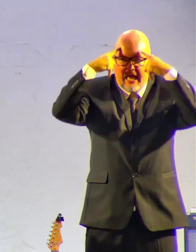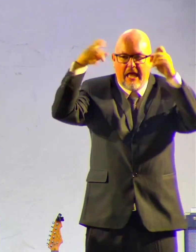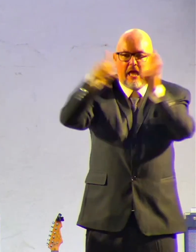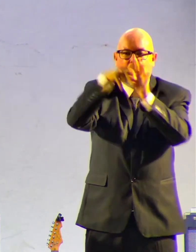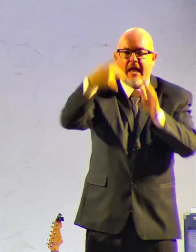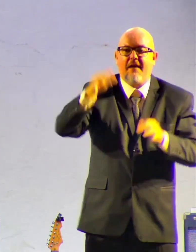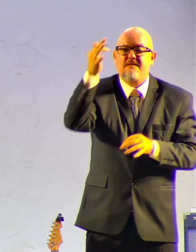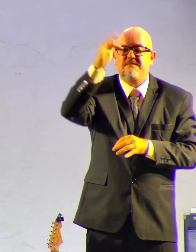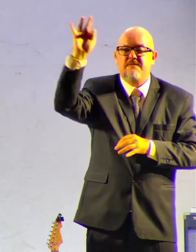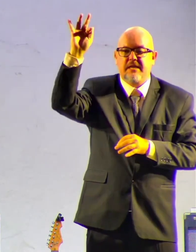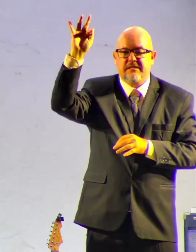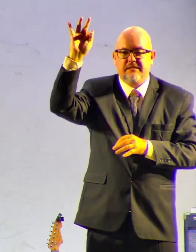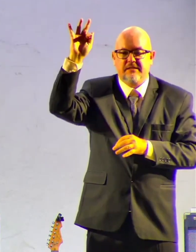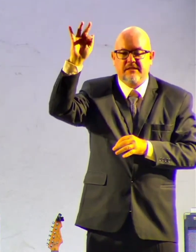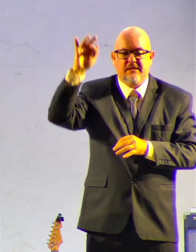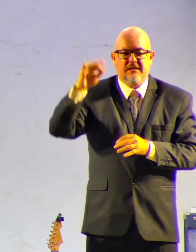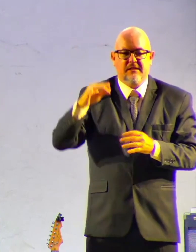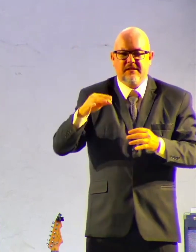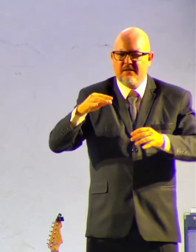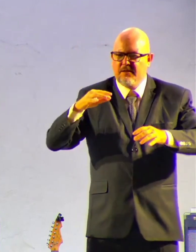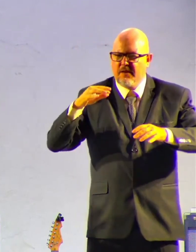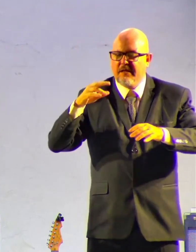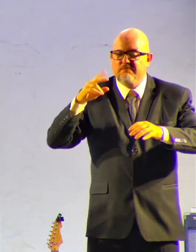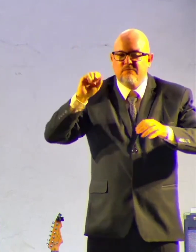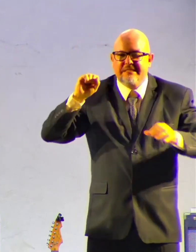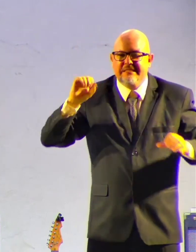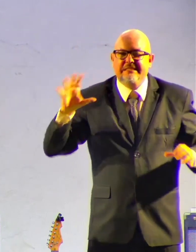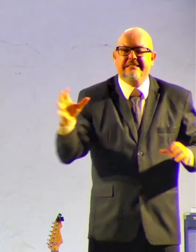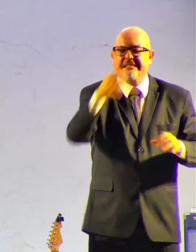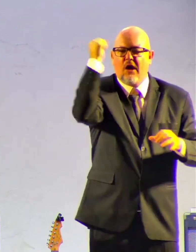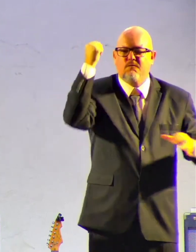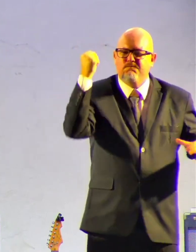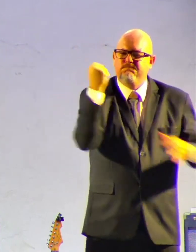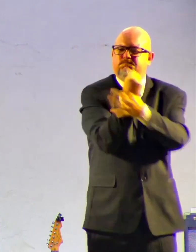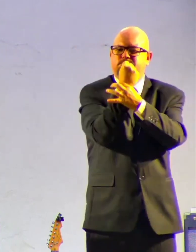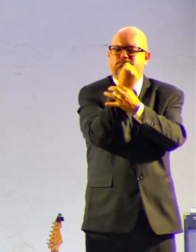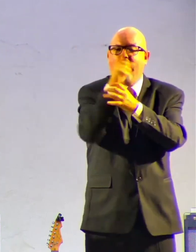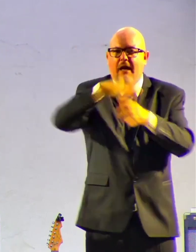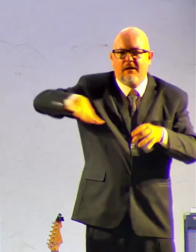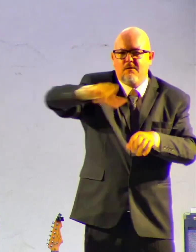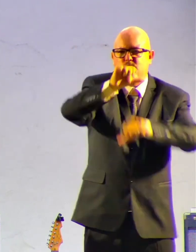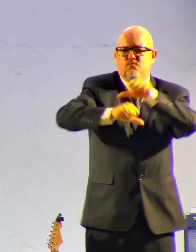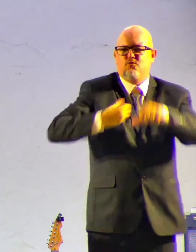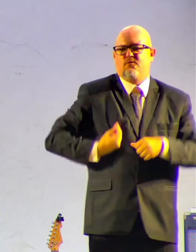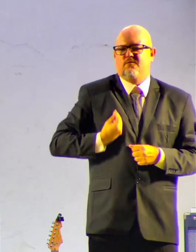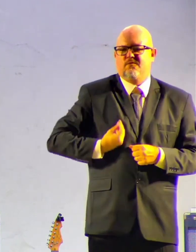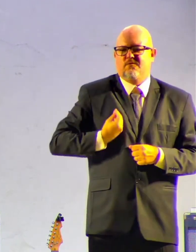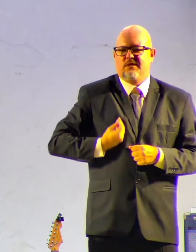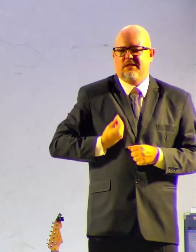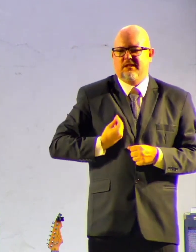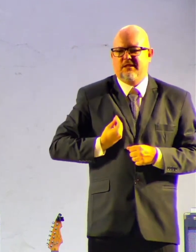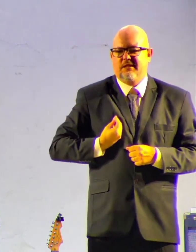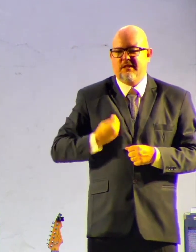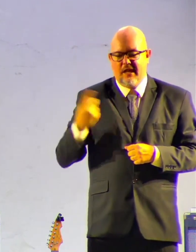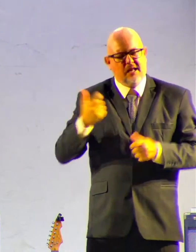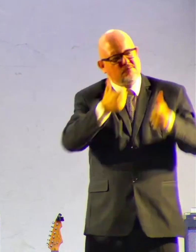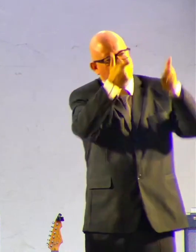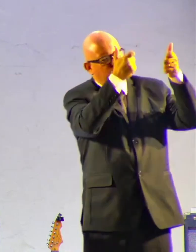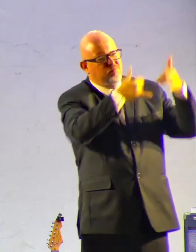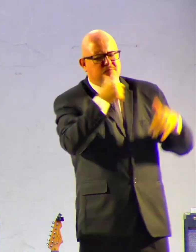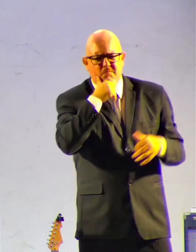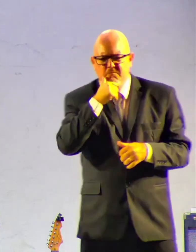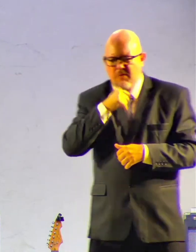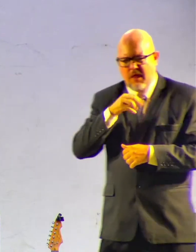Francesa. Mas eu citei para aquela repórter um exemplo mais contemporâneo. Eu falei para ela o que aconteceu na